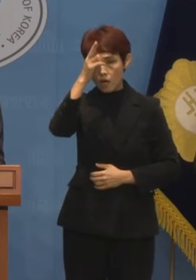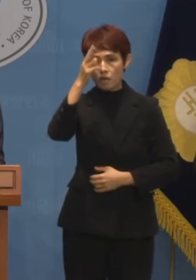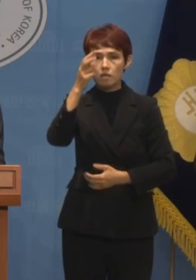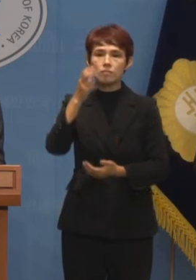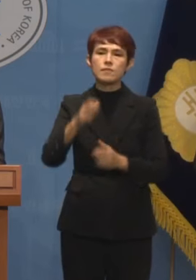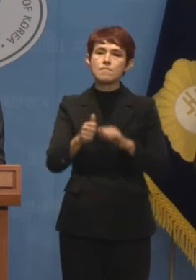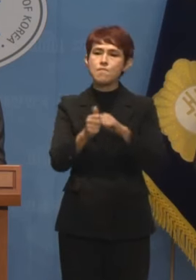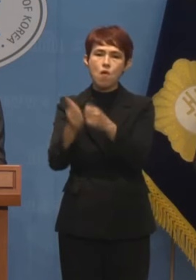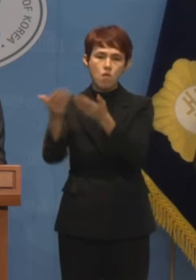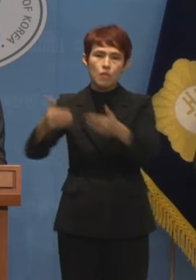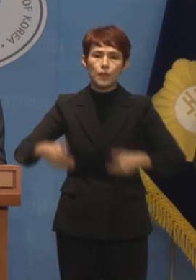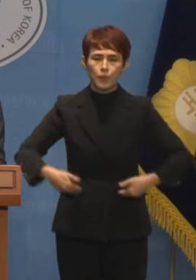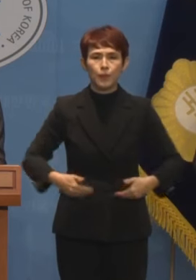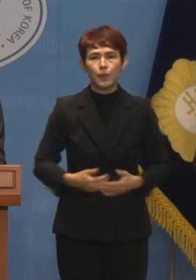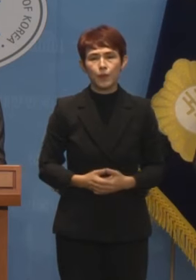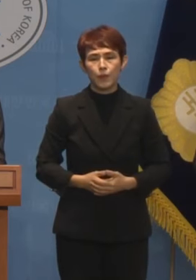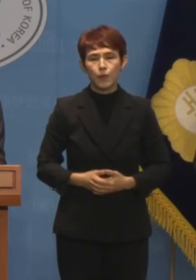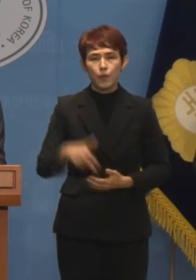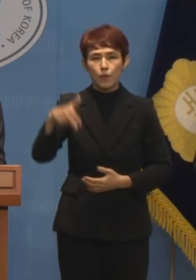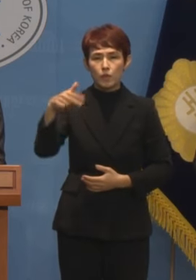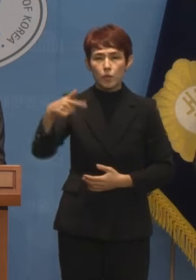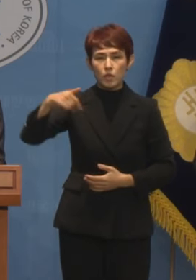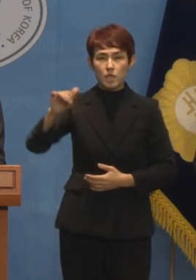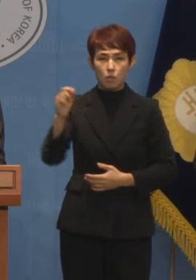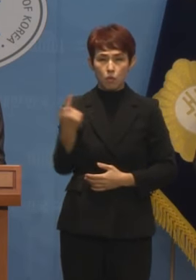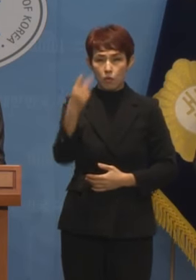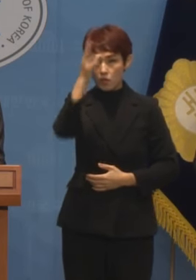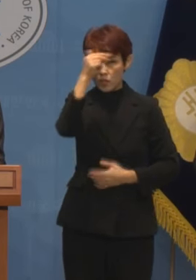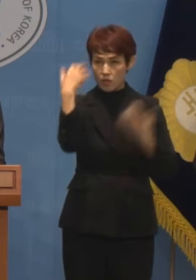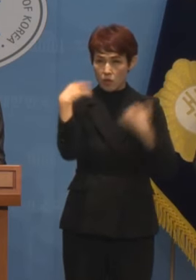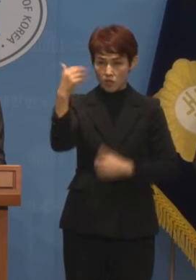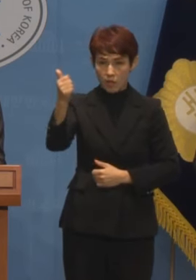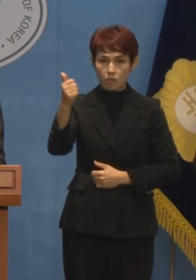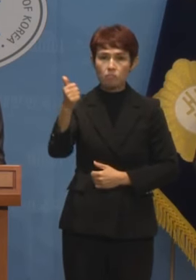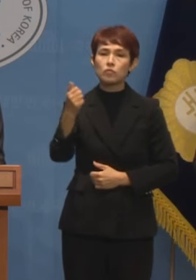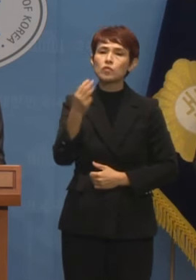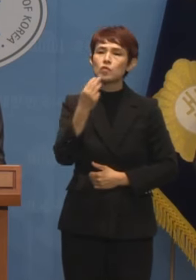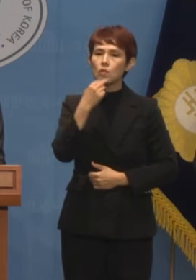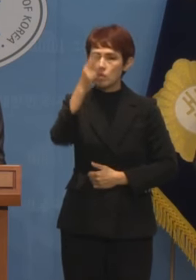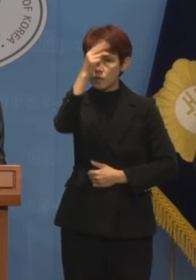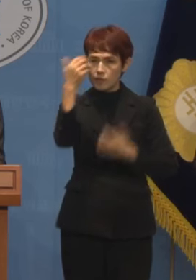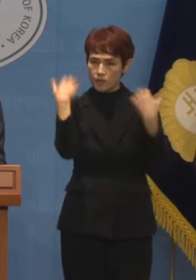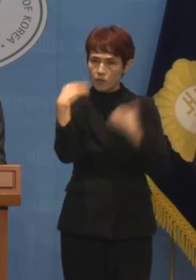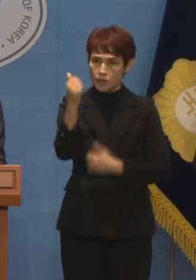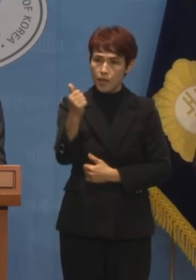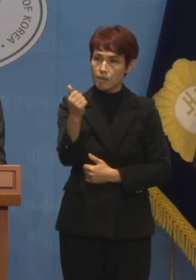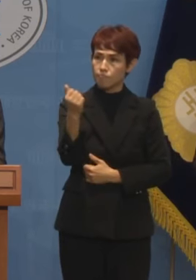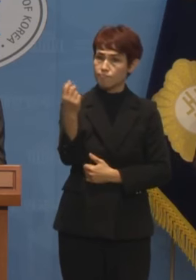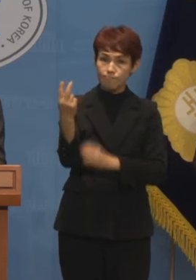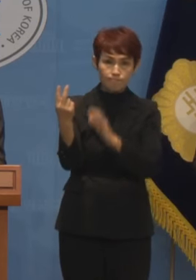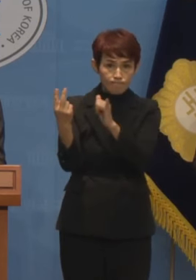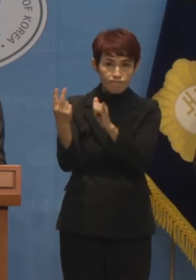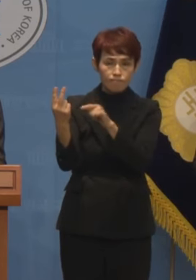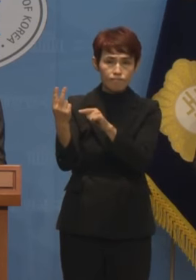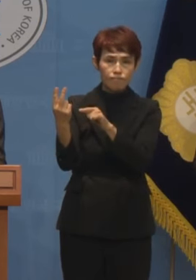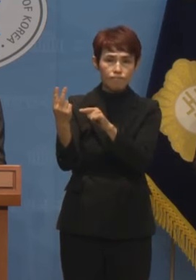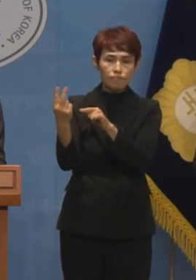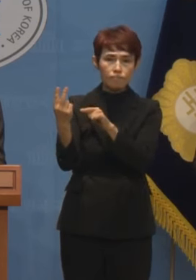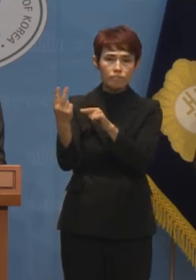합니다. 조지호 경찰청장, 김봉식 서울지방청장을